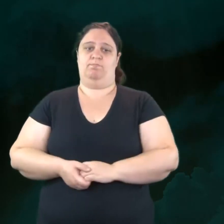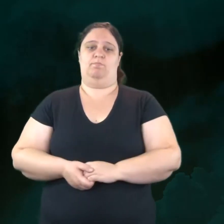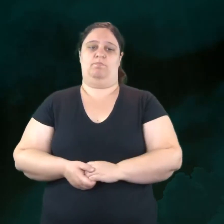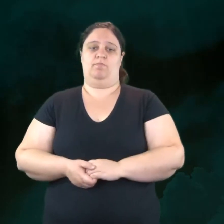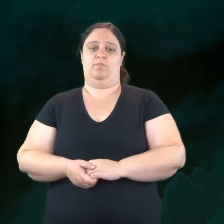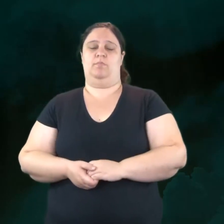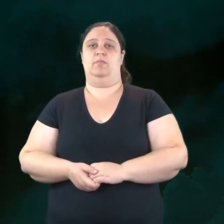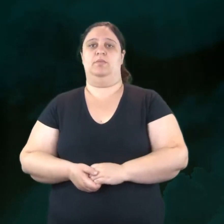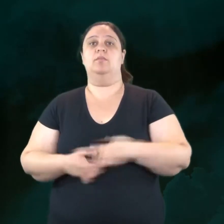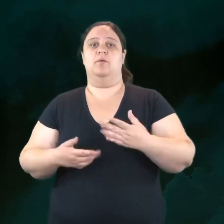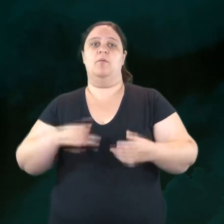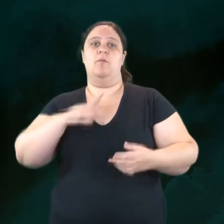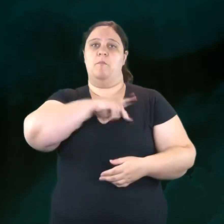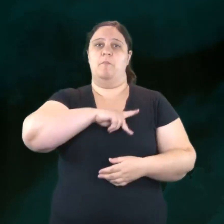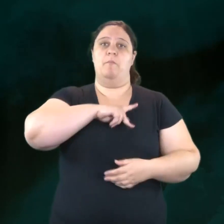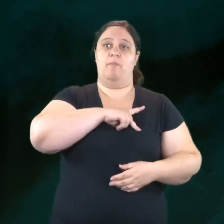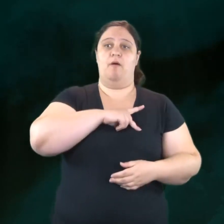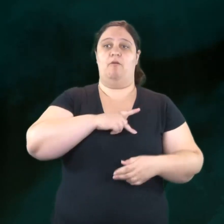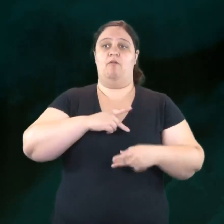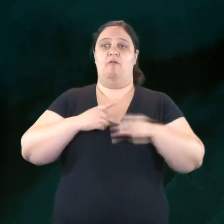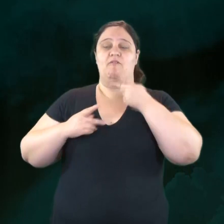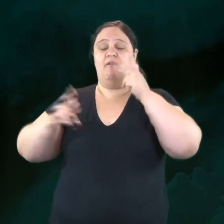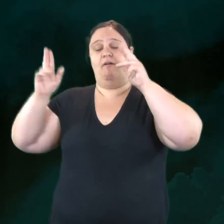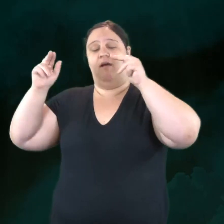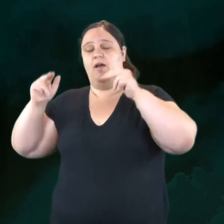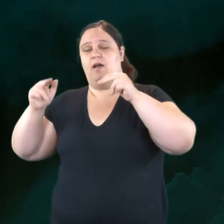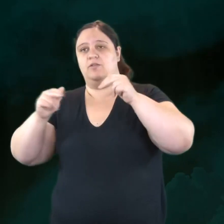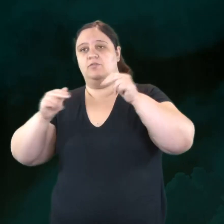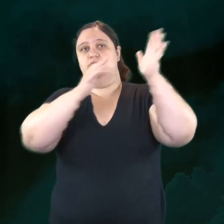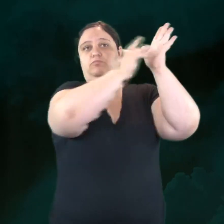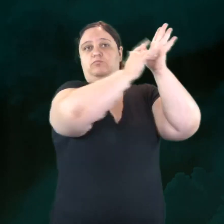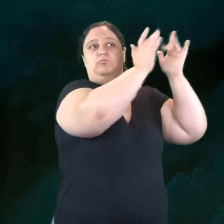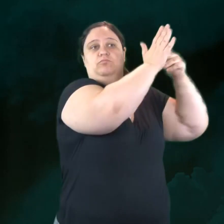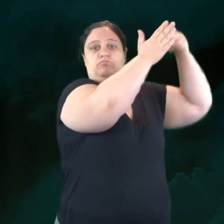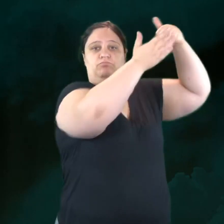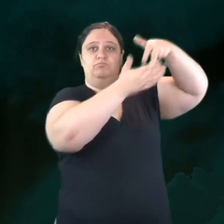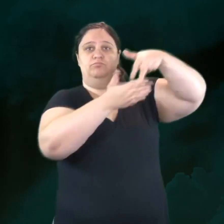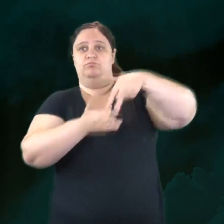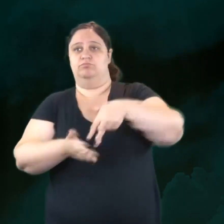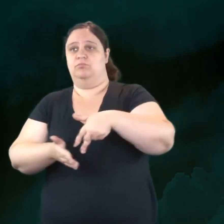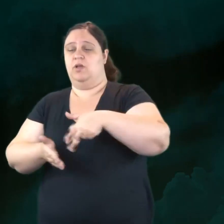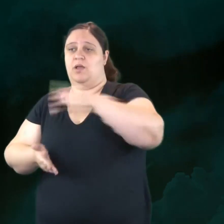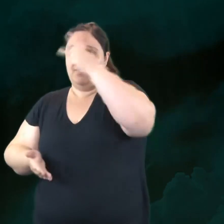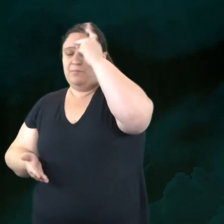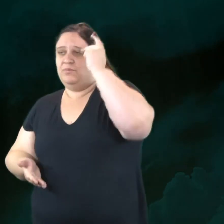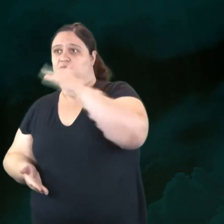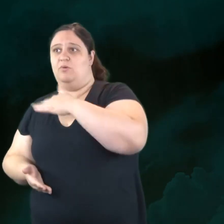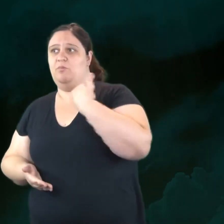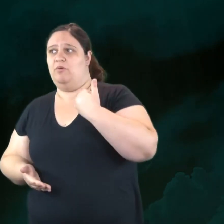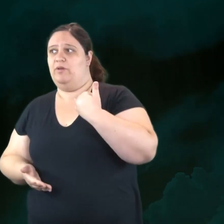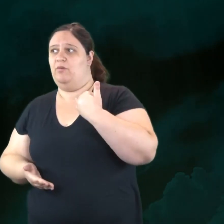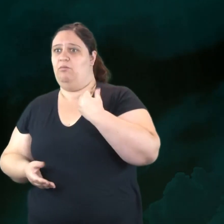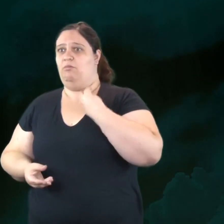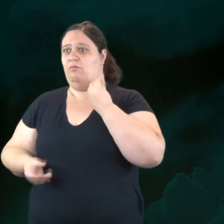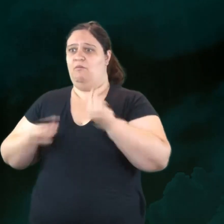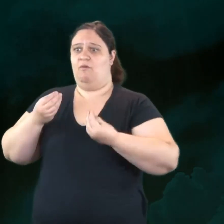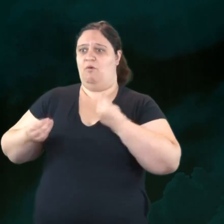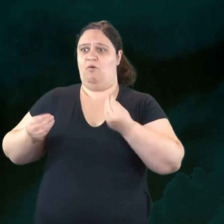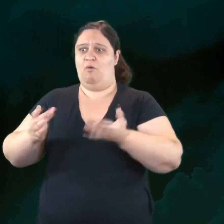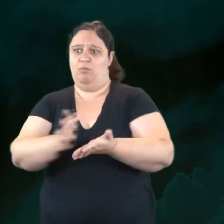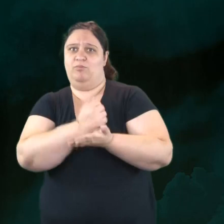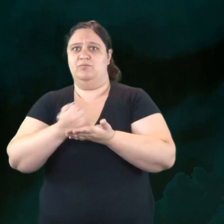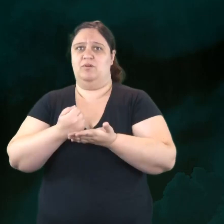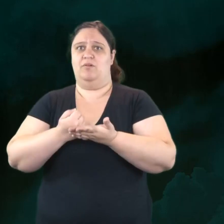trazendo esperança da vinda do Senhor, que esperança tem esses que morreram? Então, essa era a preocupação dos tessalonicenses. Então,